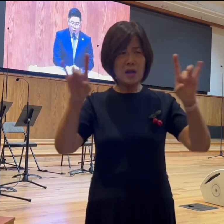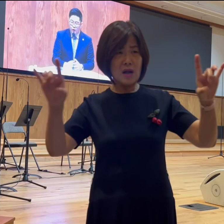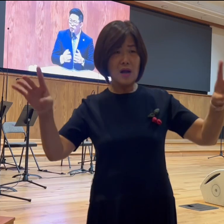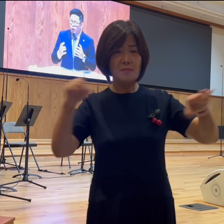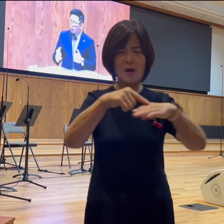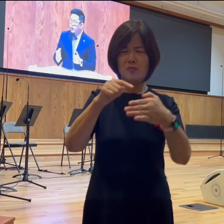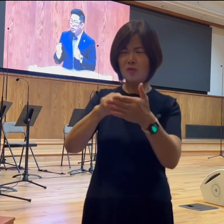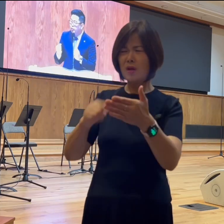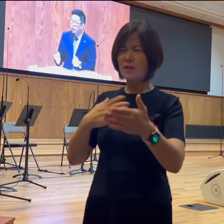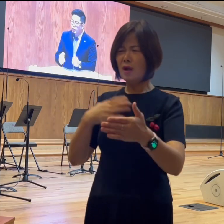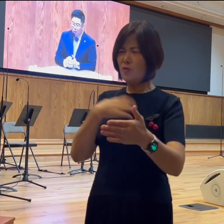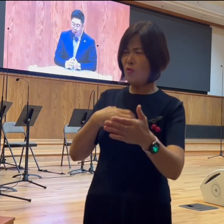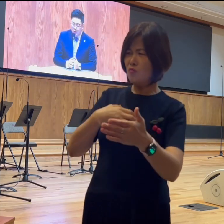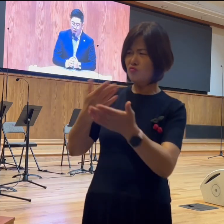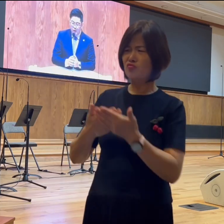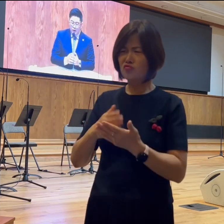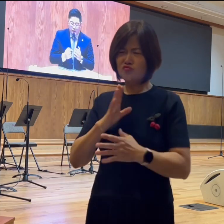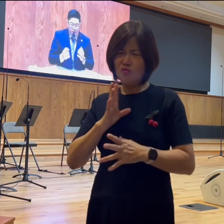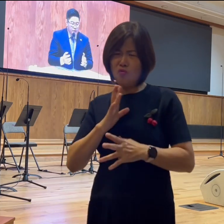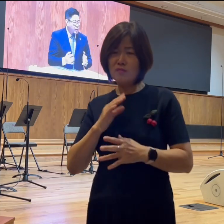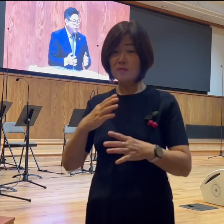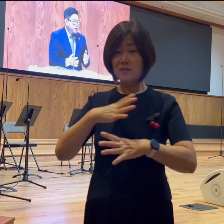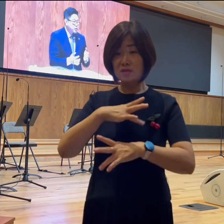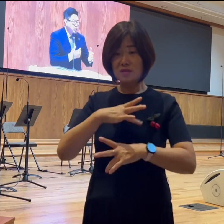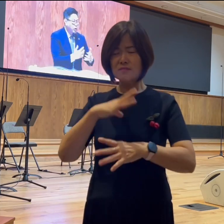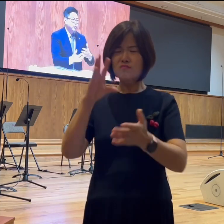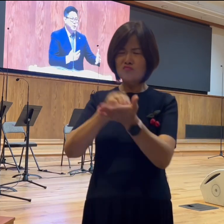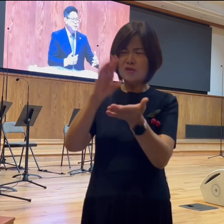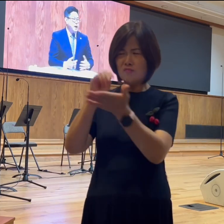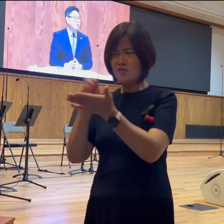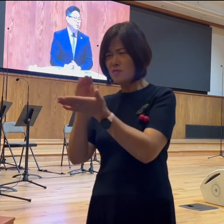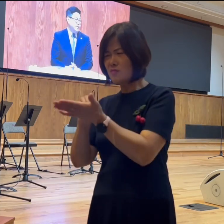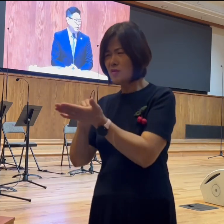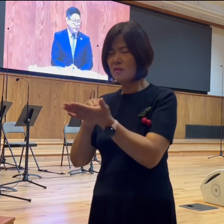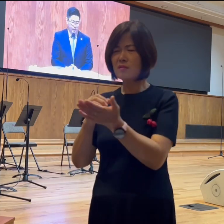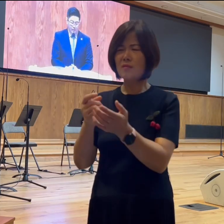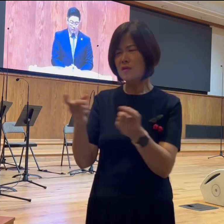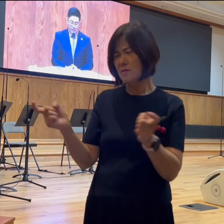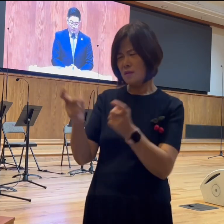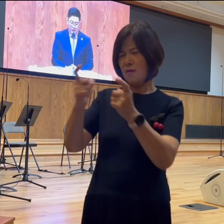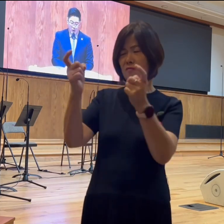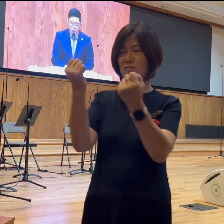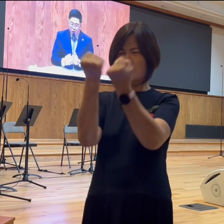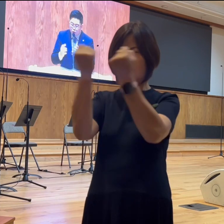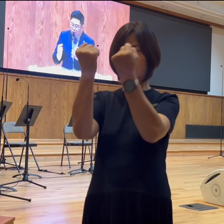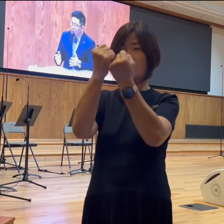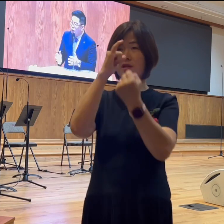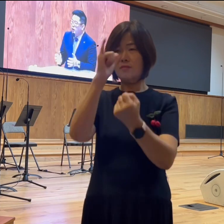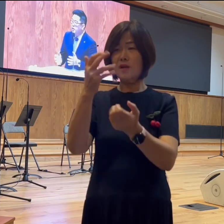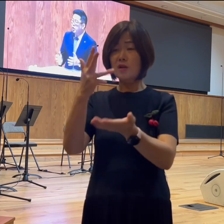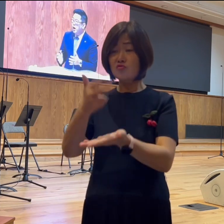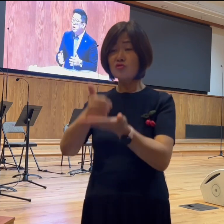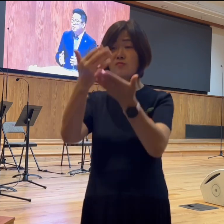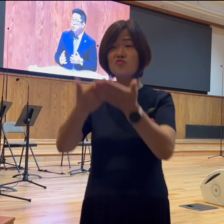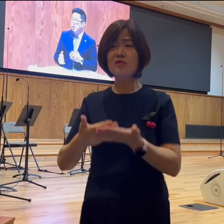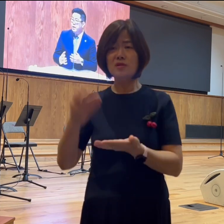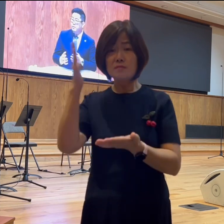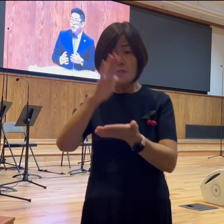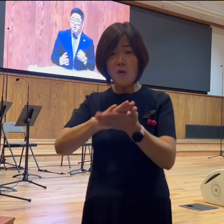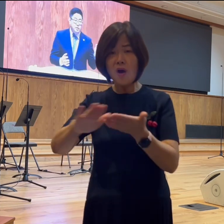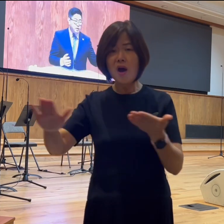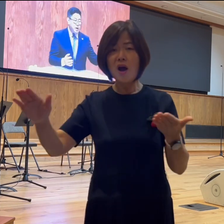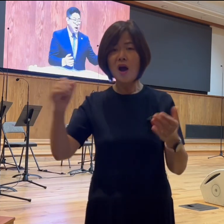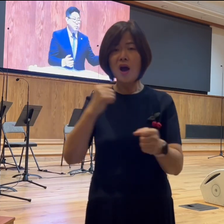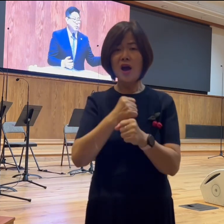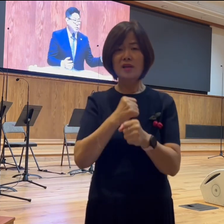우리를 괴롭히는 두려움과 근심의 문제들과 더불어서 싸우고 있어요. 주님 주시는 평안은 아까 서두에 말씀드린